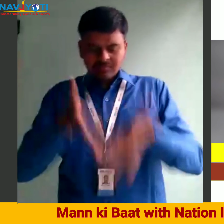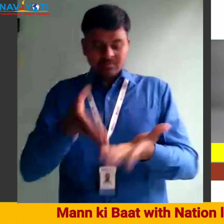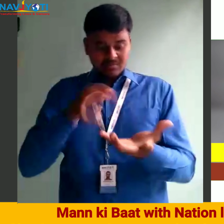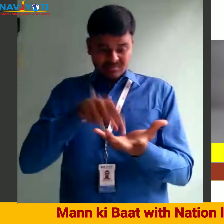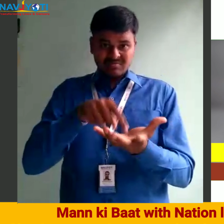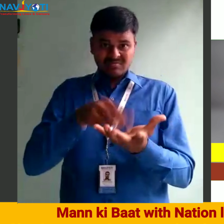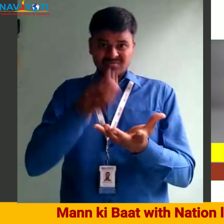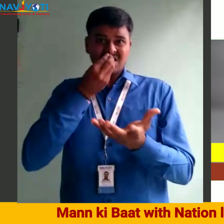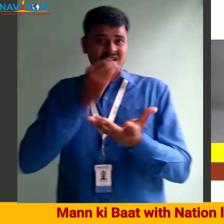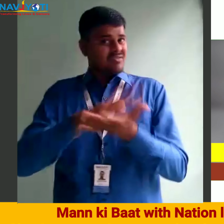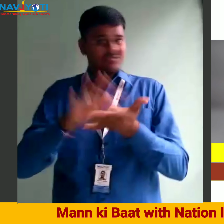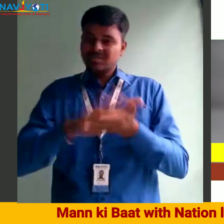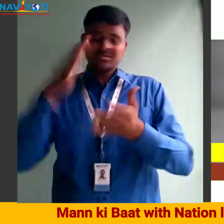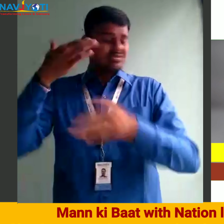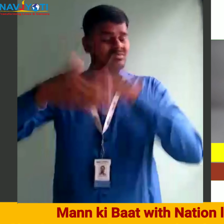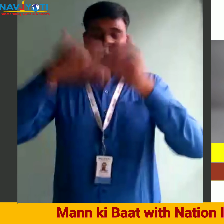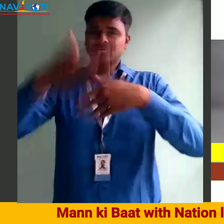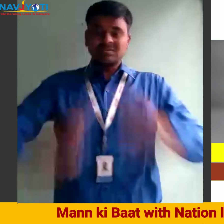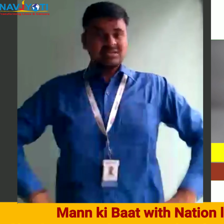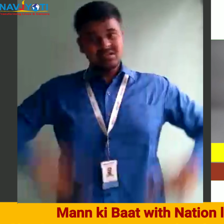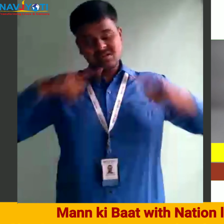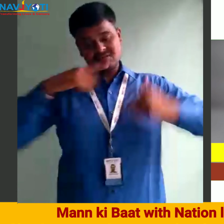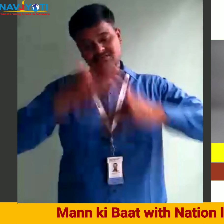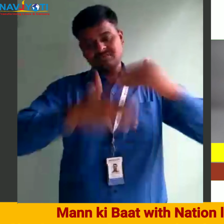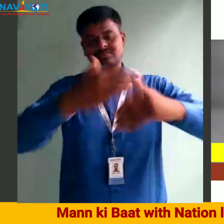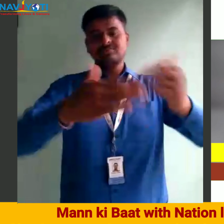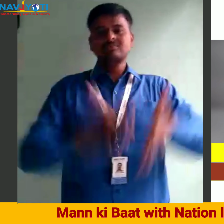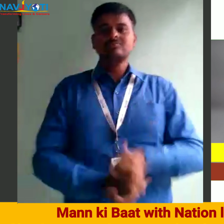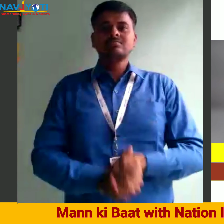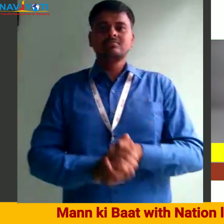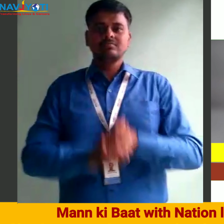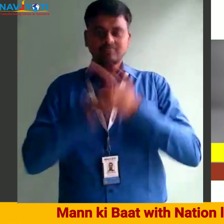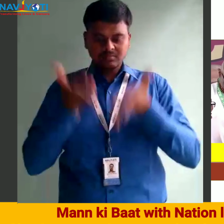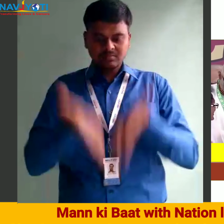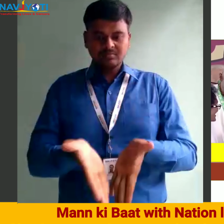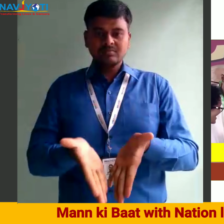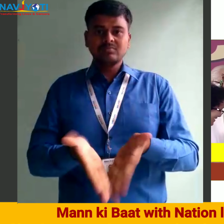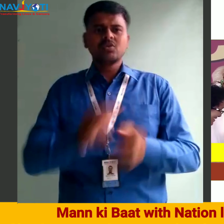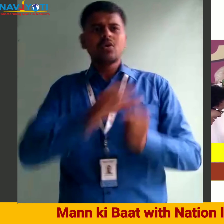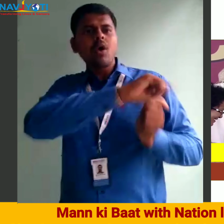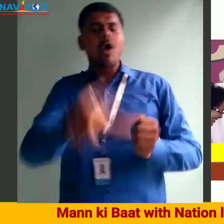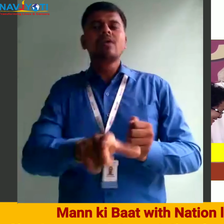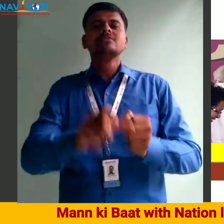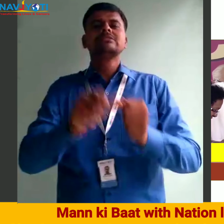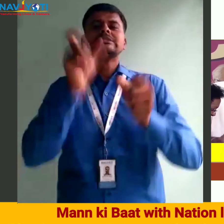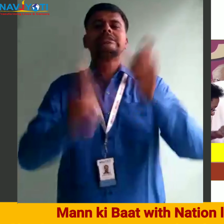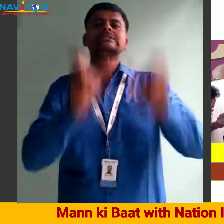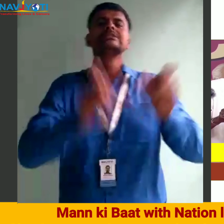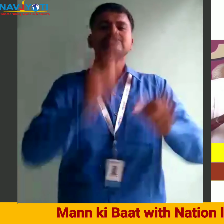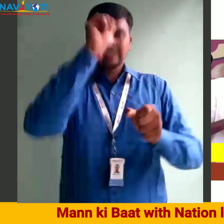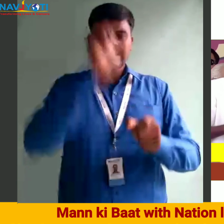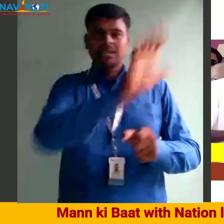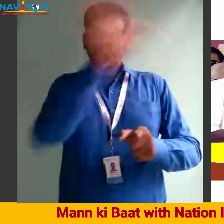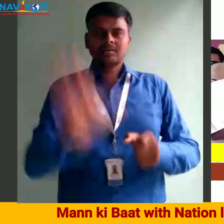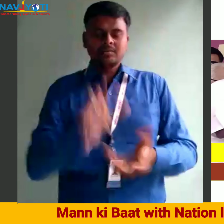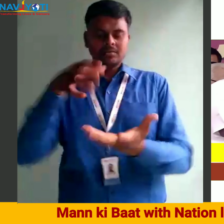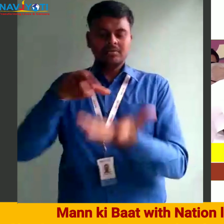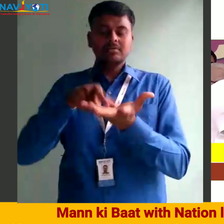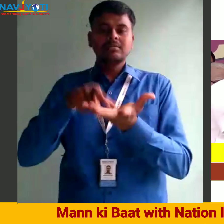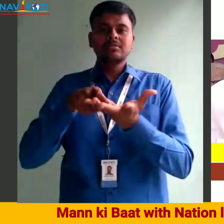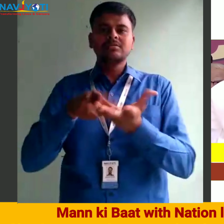भगवान सूर्यदेव के आशीर्वाद से पांडवों को अक्षय पात्र मिला था। अक्षय पात्र यानी एक ऐसा